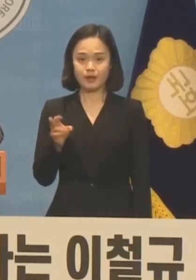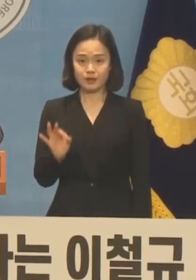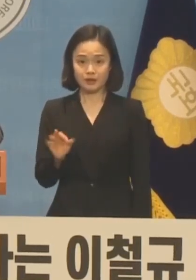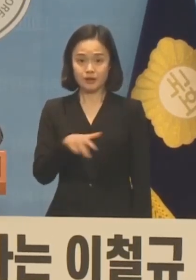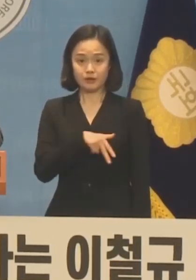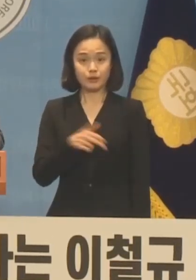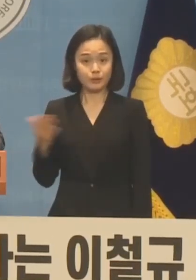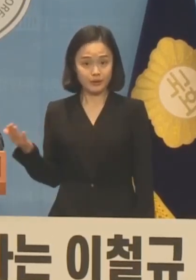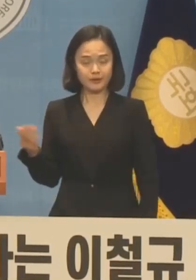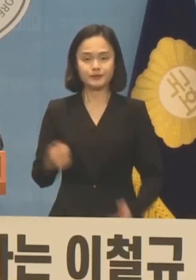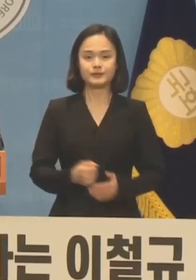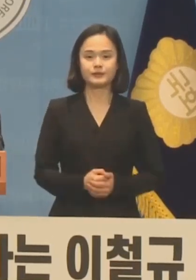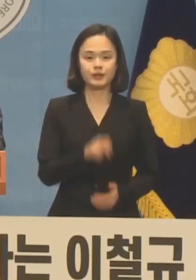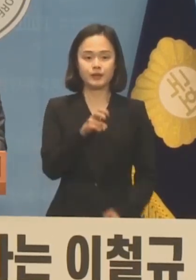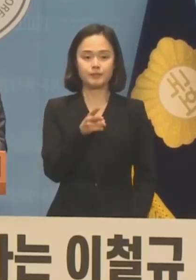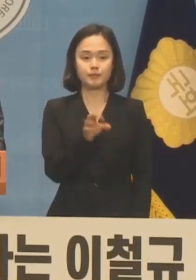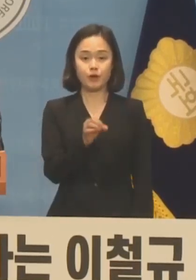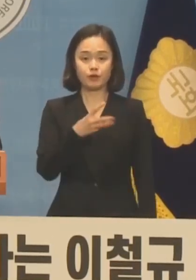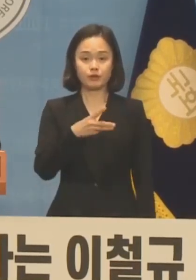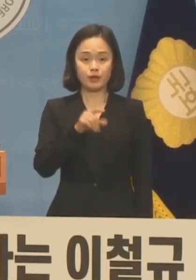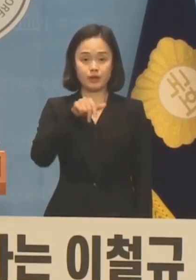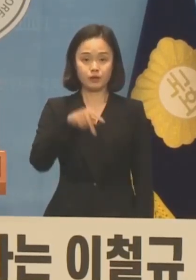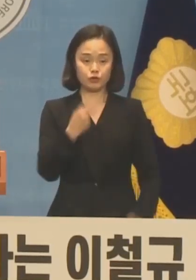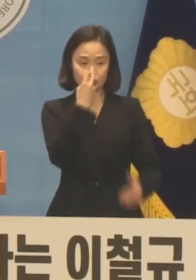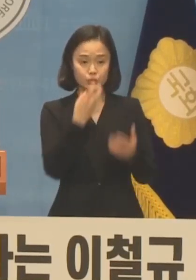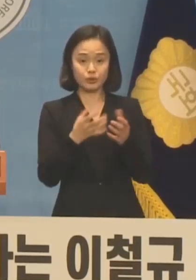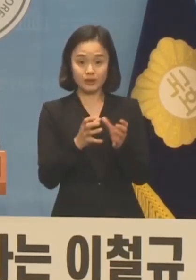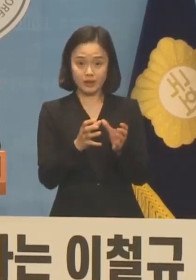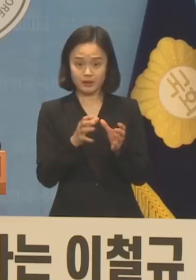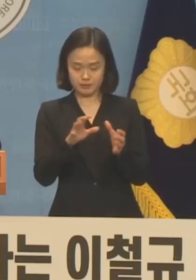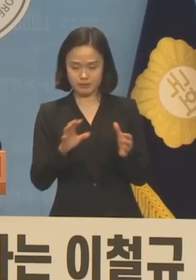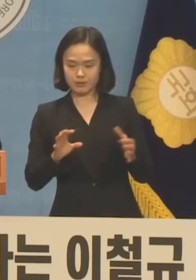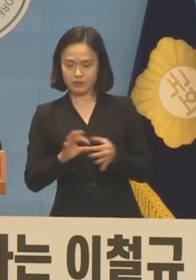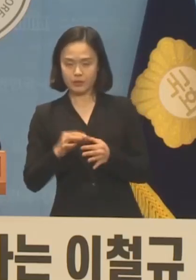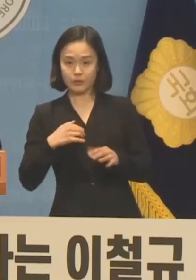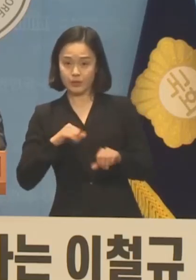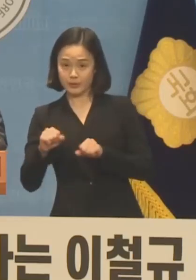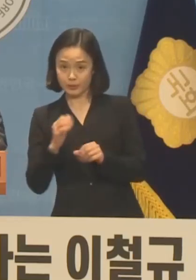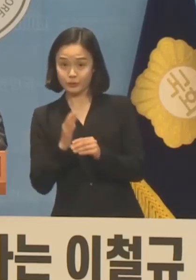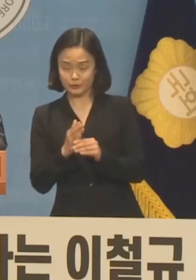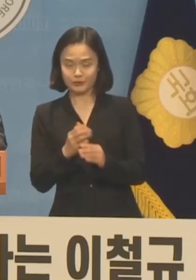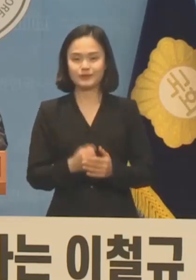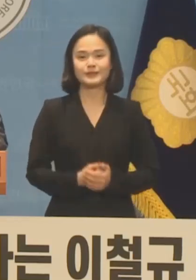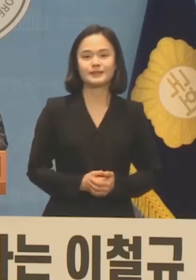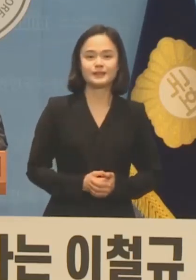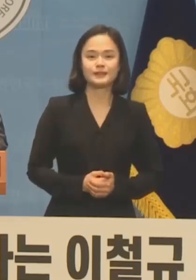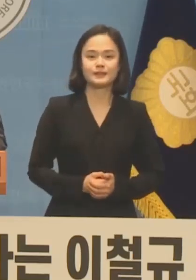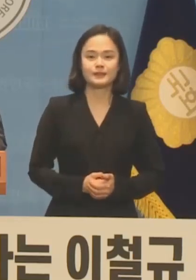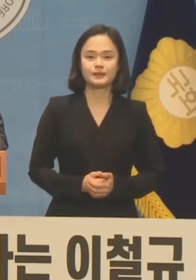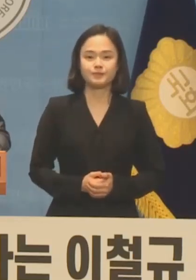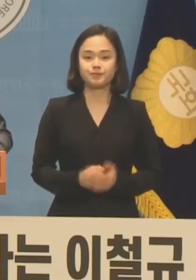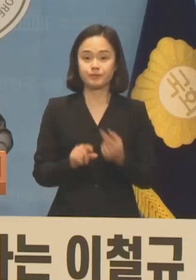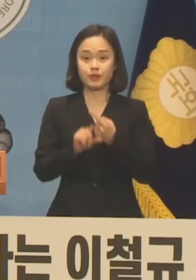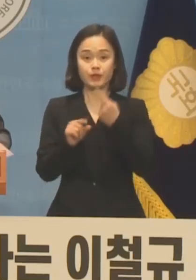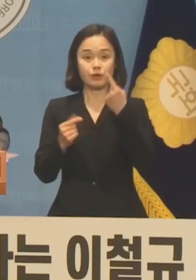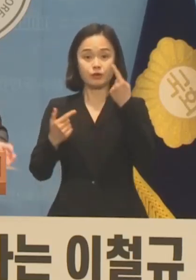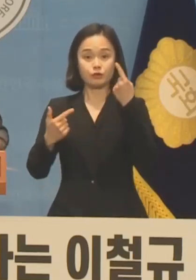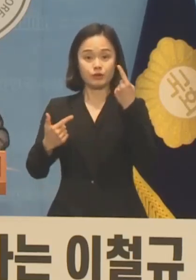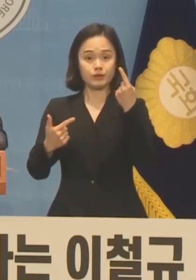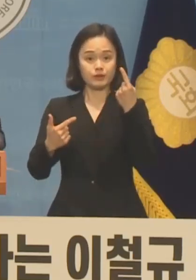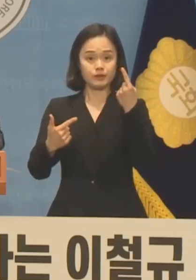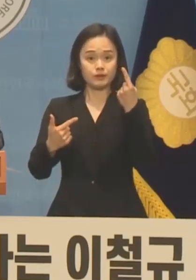단원이기도 합니다. 오늘 이 자리는 지난 1월 6일